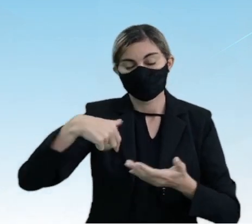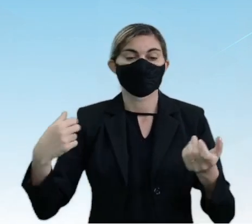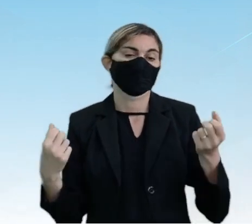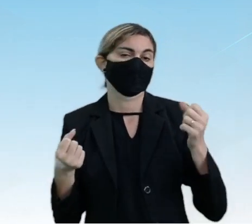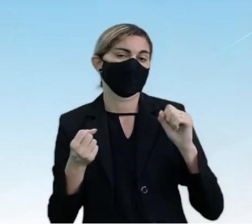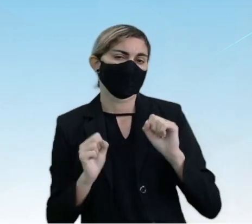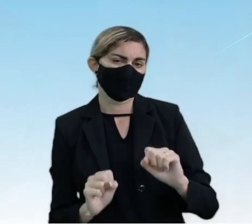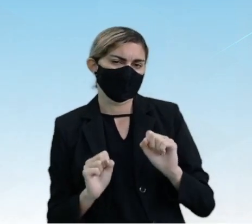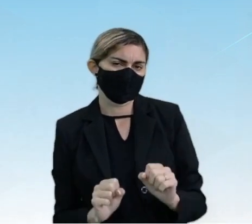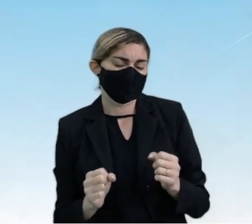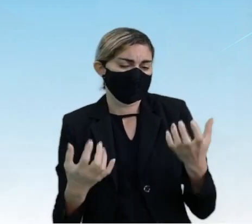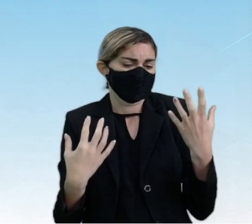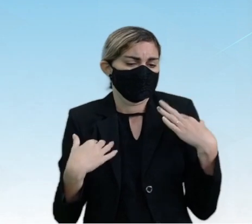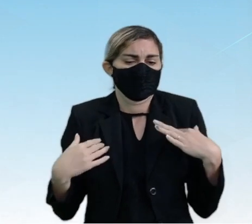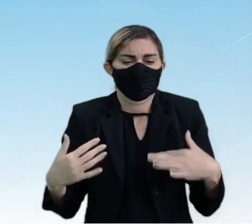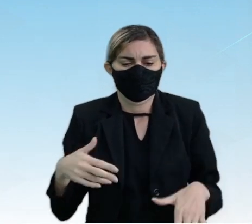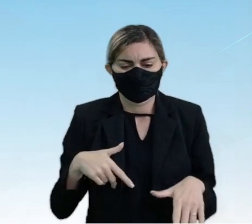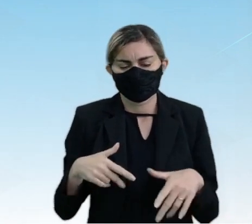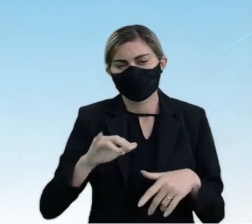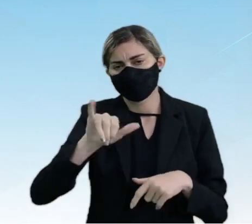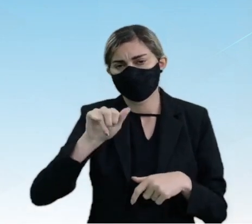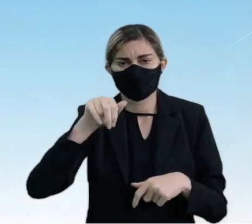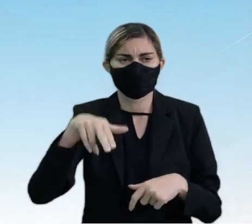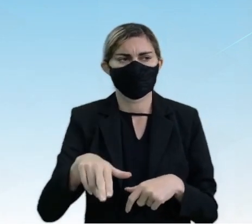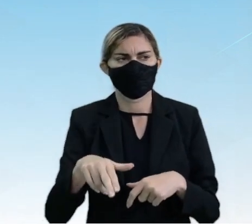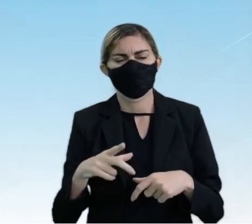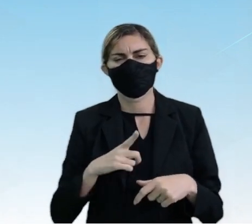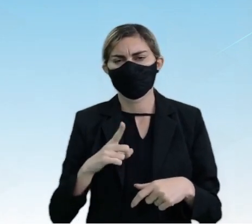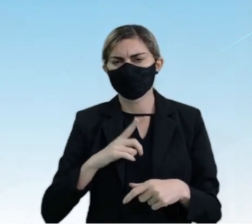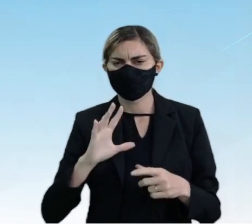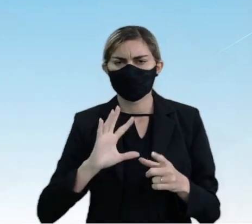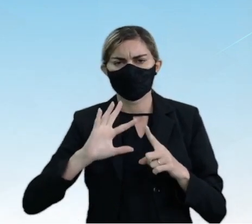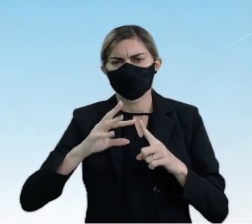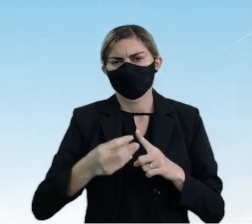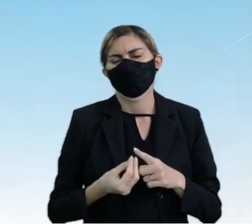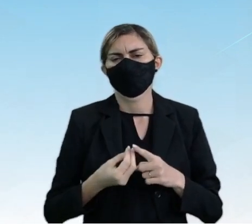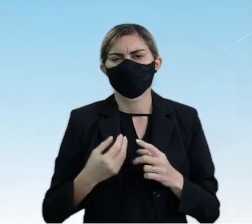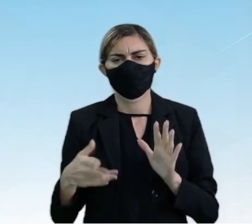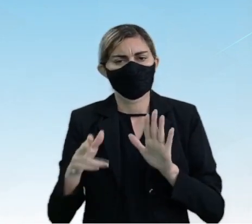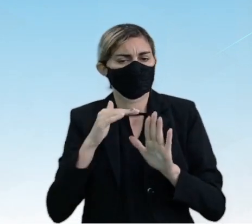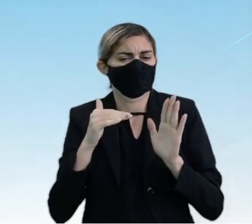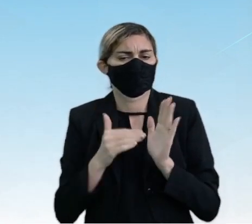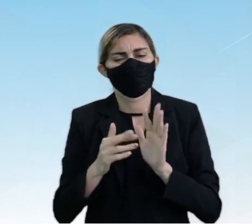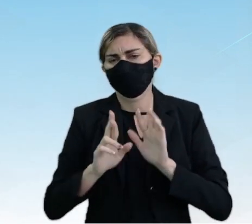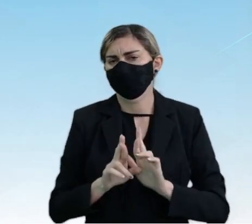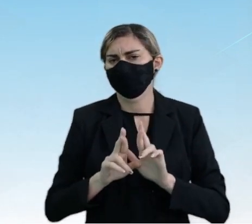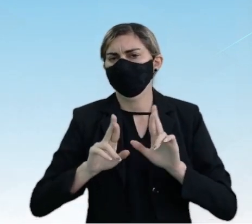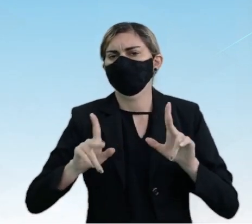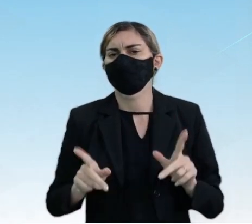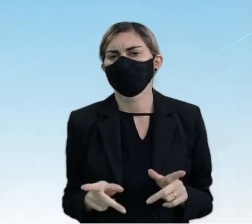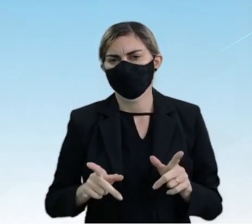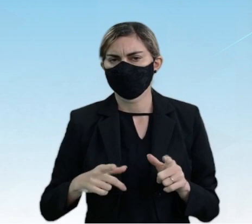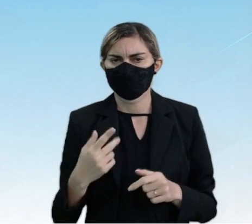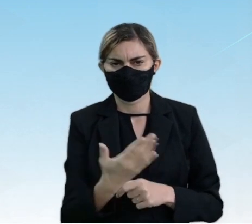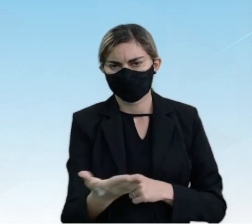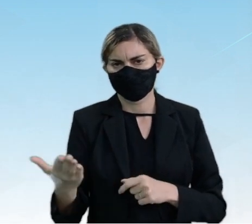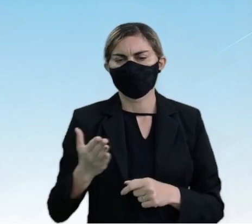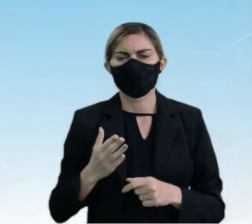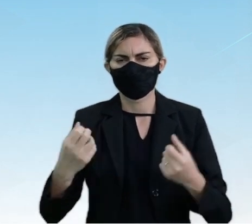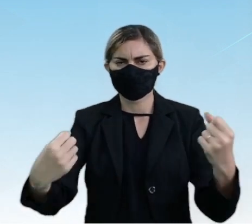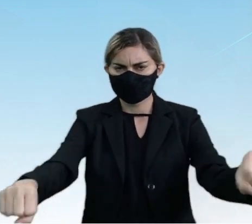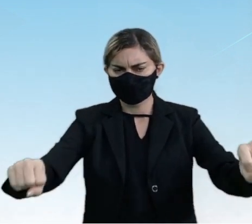aula de step, uma aula de jump, e ela tem uma função totalmente diferente daquela ginástica